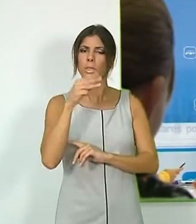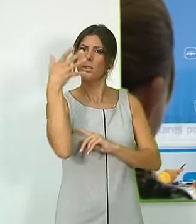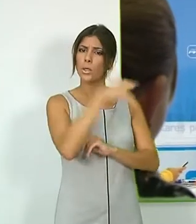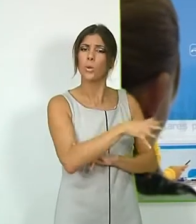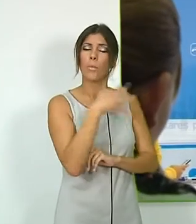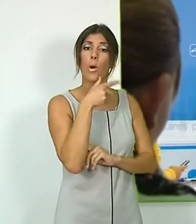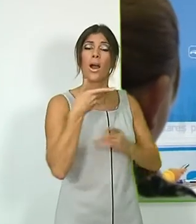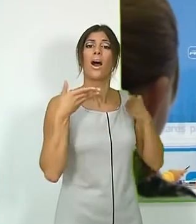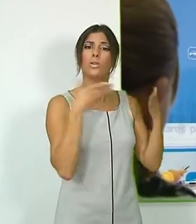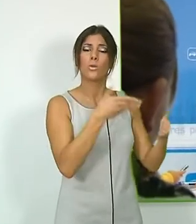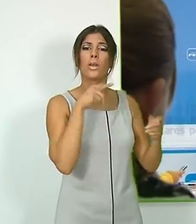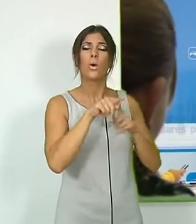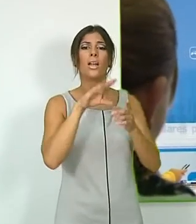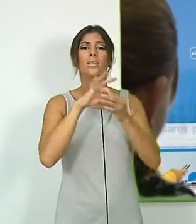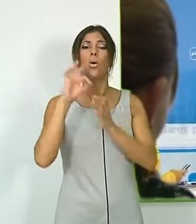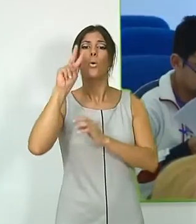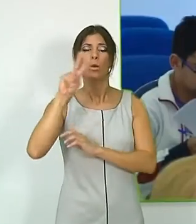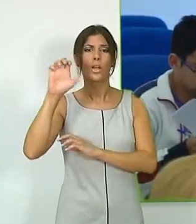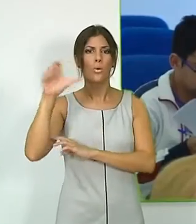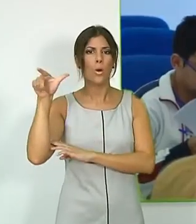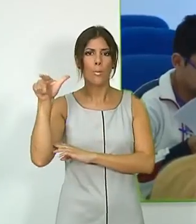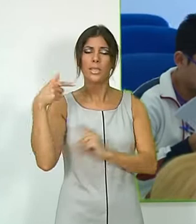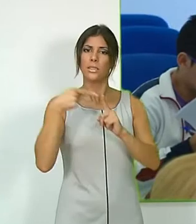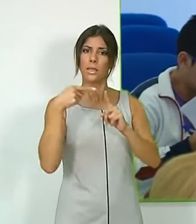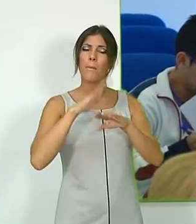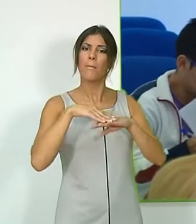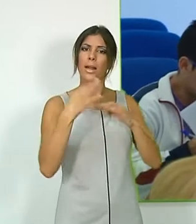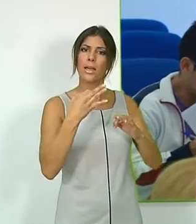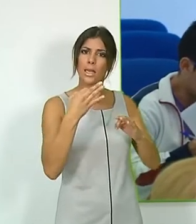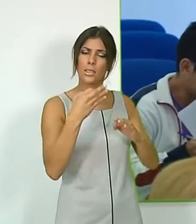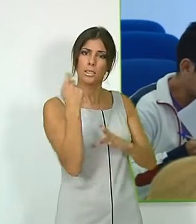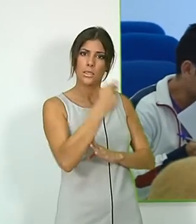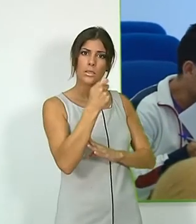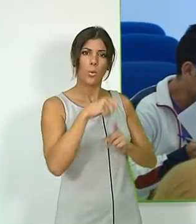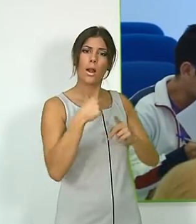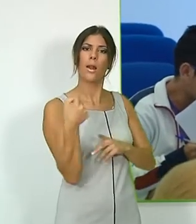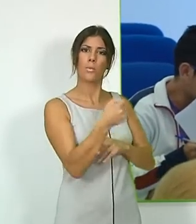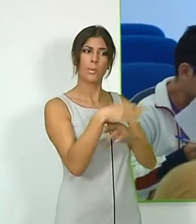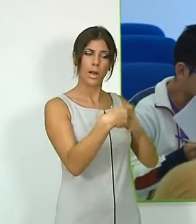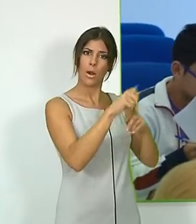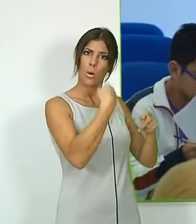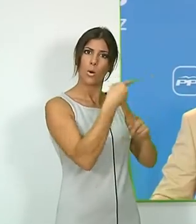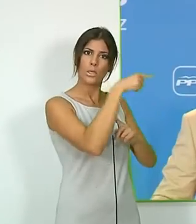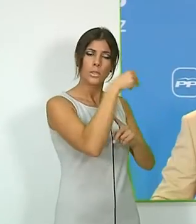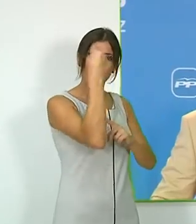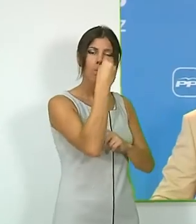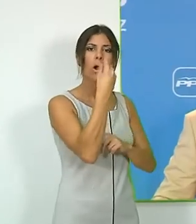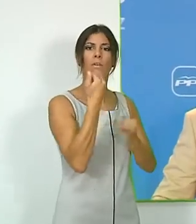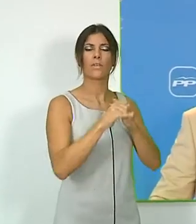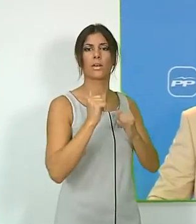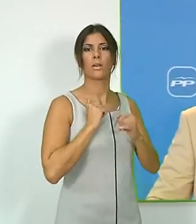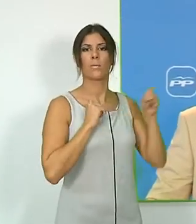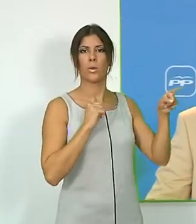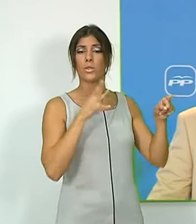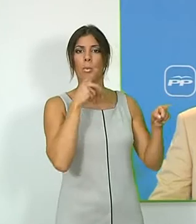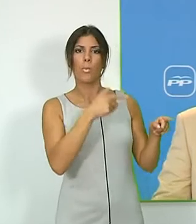ha denunciado que la ayuda que aporta la Unión Europea, que sirve para pagar la pesca de excedentes en Marruecos, se trata de un dinero mal invertido, ya que hoy día